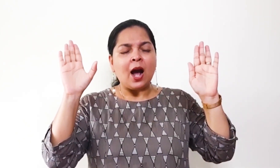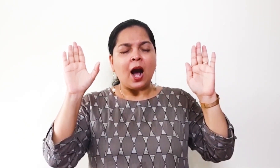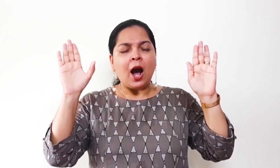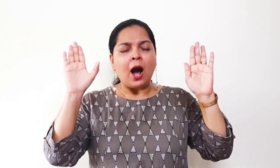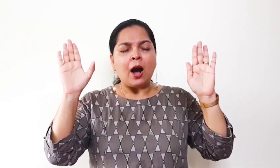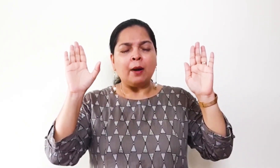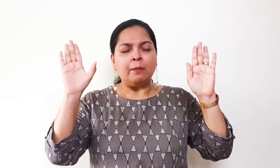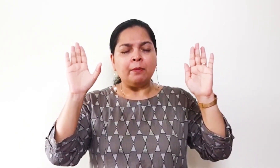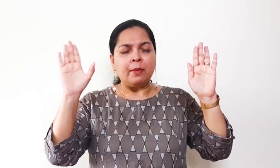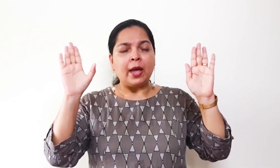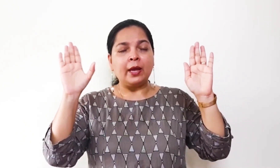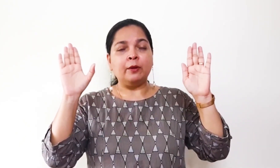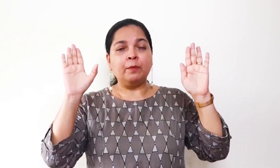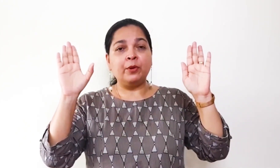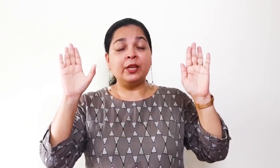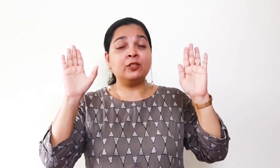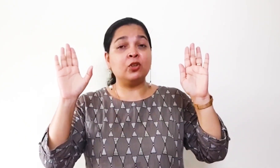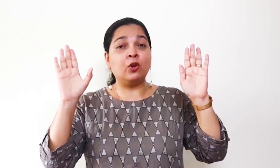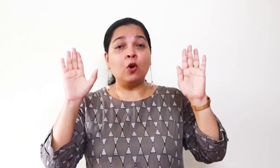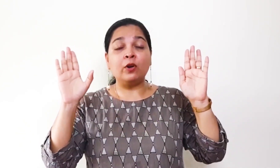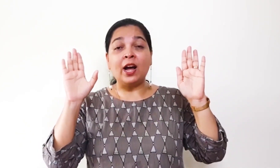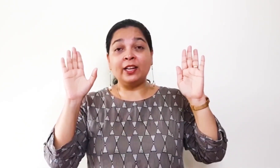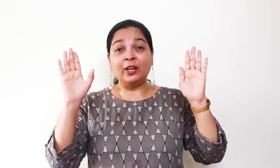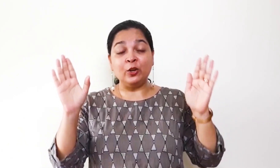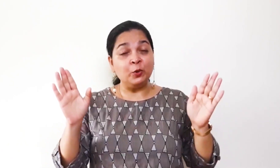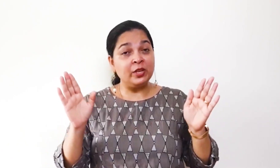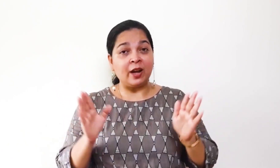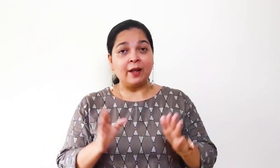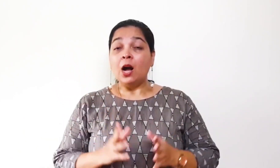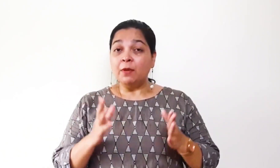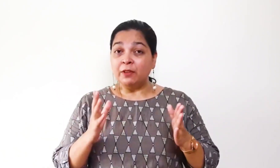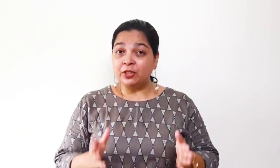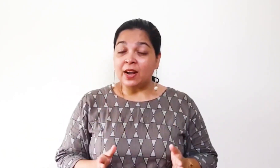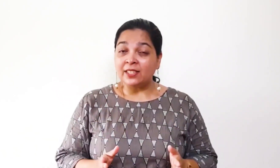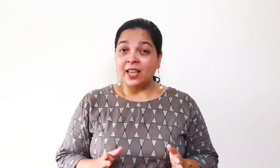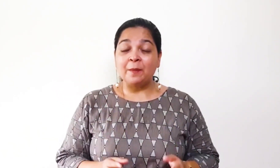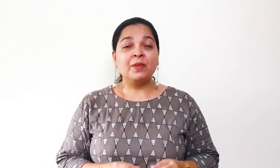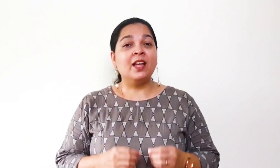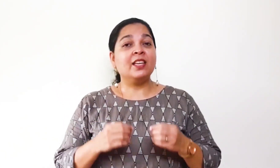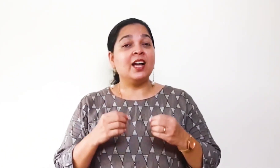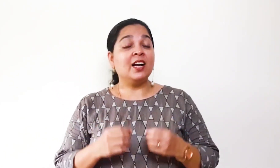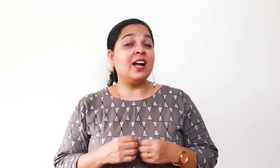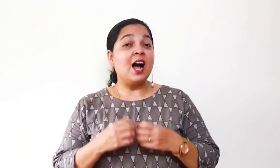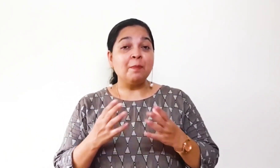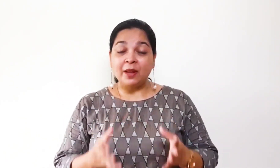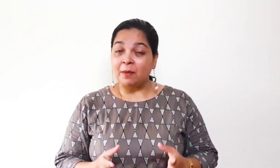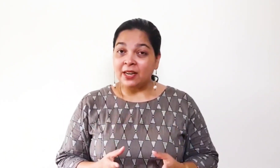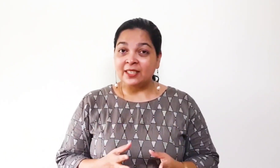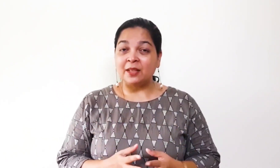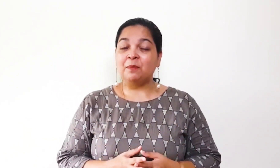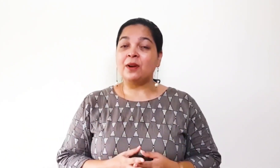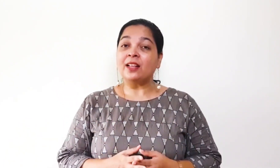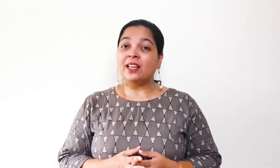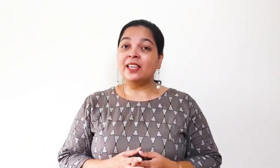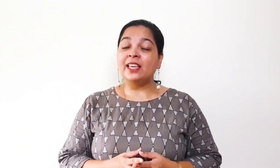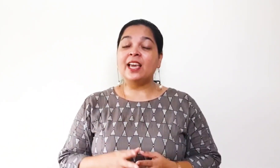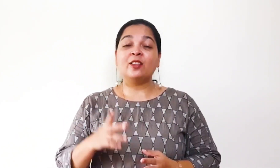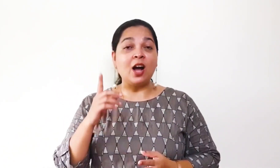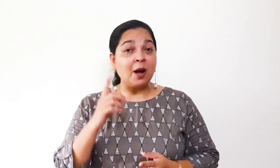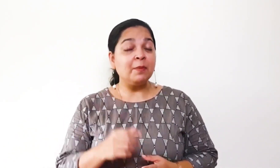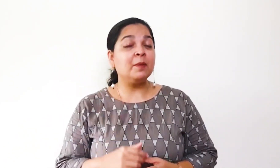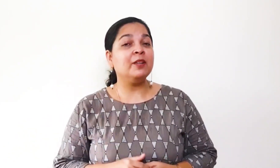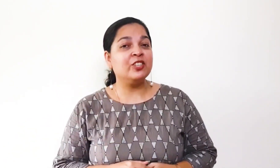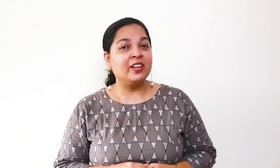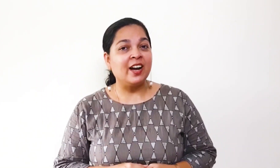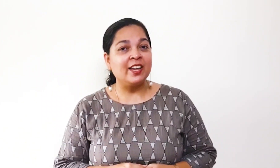हैं, आमेन। प्रेज द लॉर्ड, हालेलुया। हमें विश्वास है कि अगर आपने हमारे साथ प्रार्थना की है